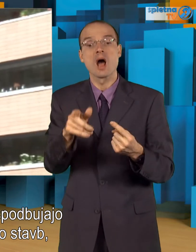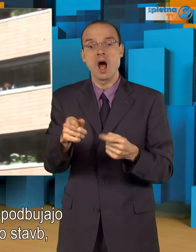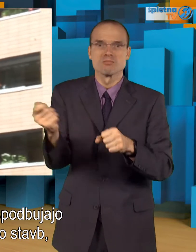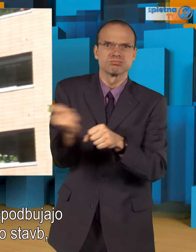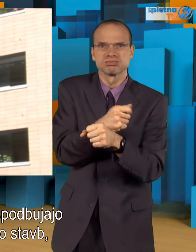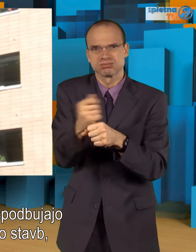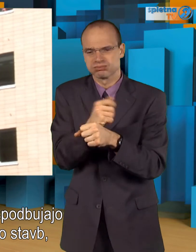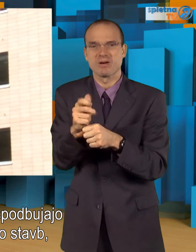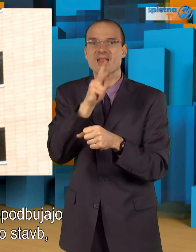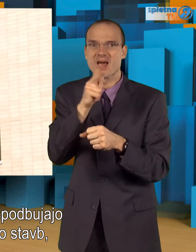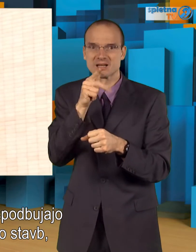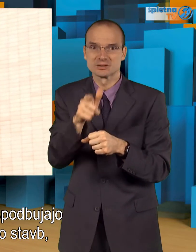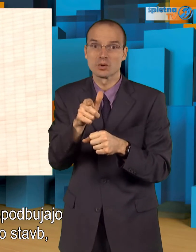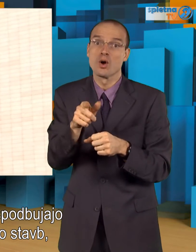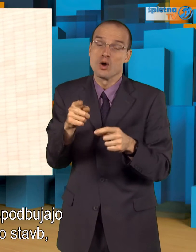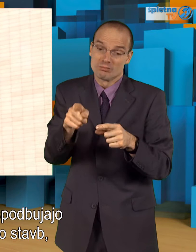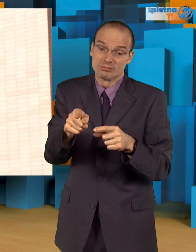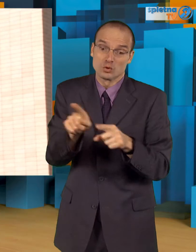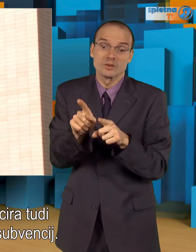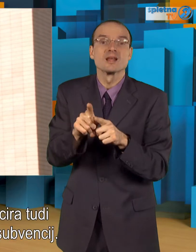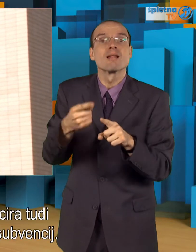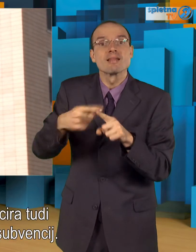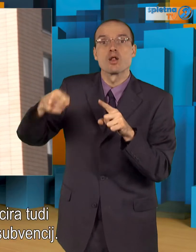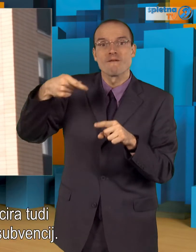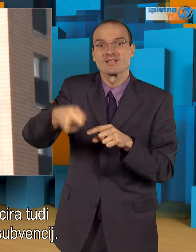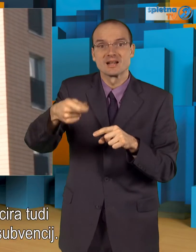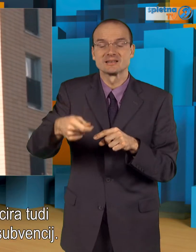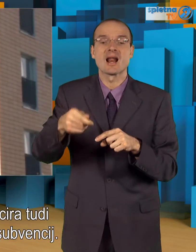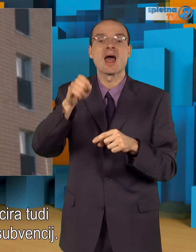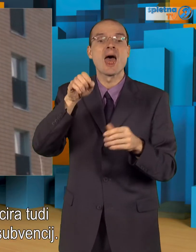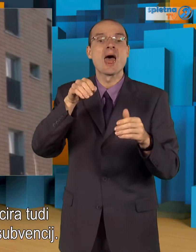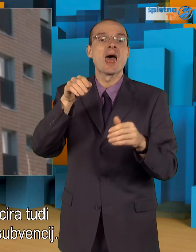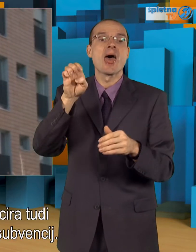delno sofinancira tudi Eko sklad v obliki subvencij.